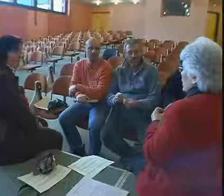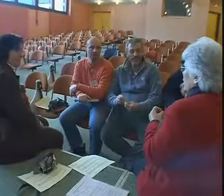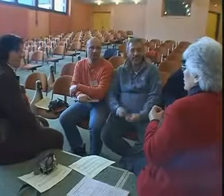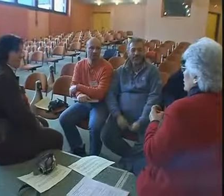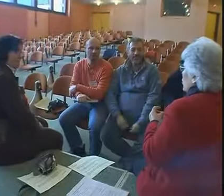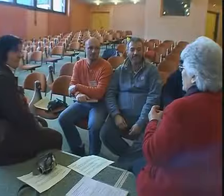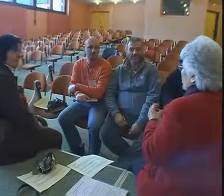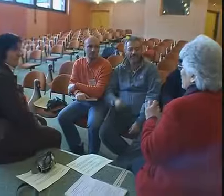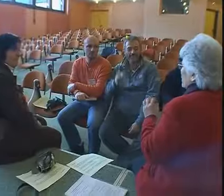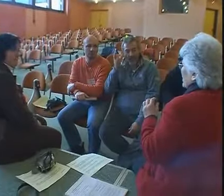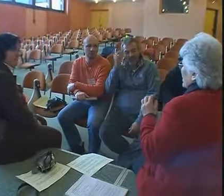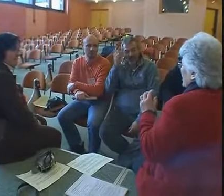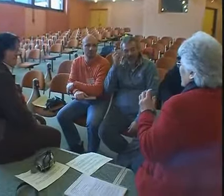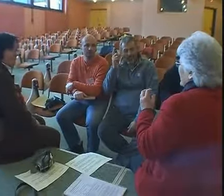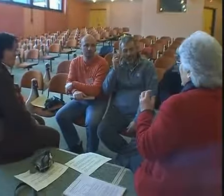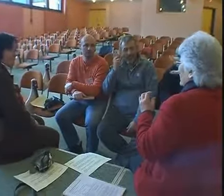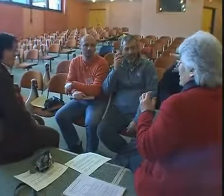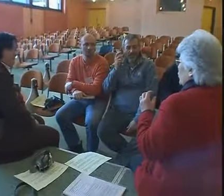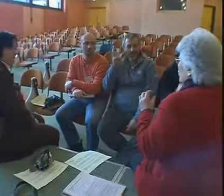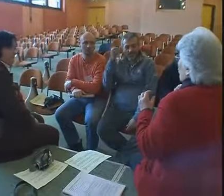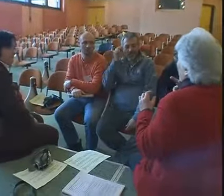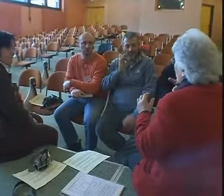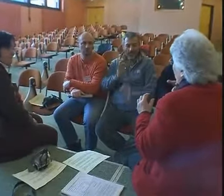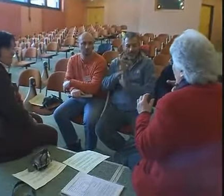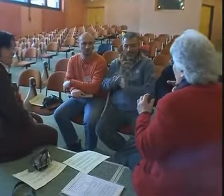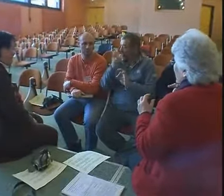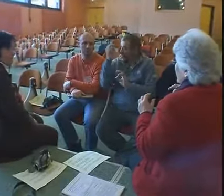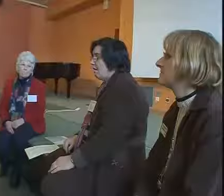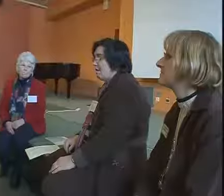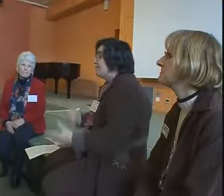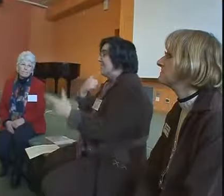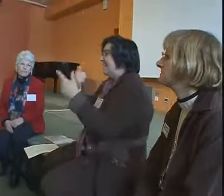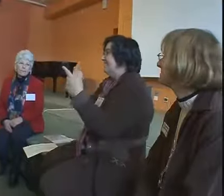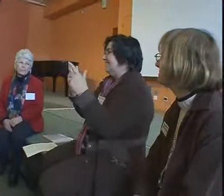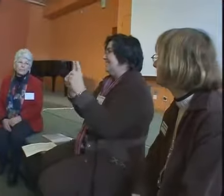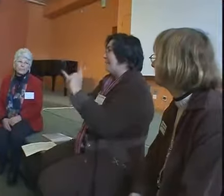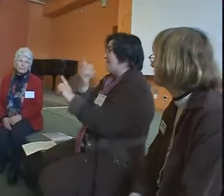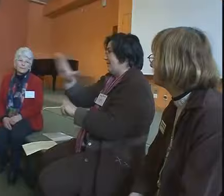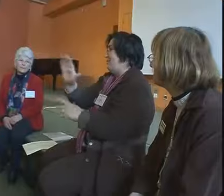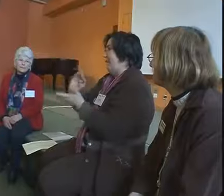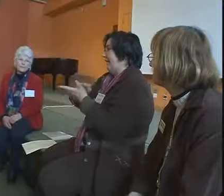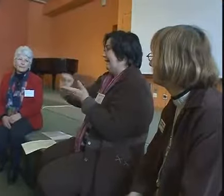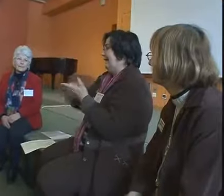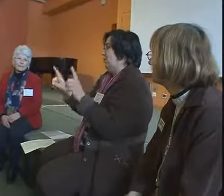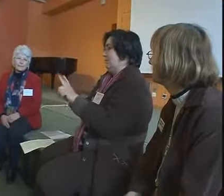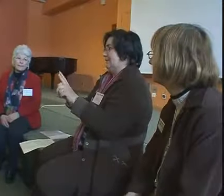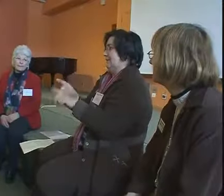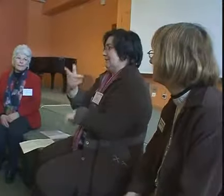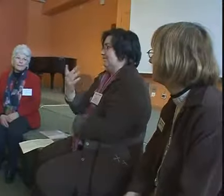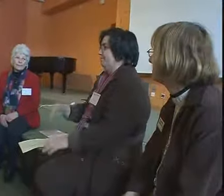le vocabulaire biblique disponible en LSF. 9 groupes de traduction se sont mis au travail, d'abord en France et en